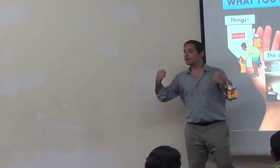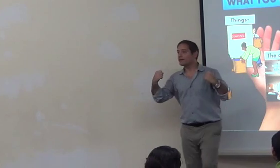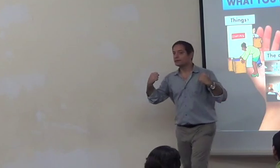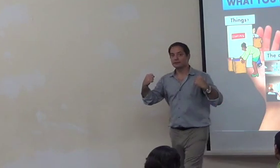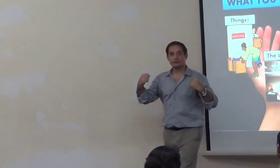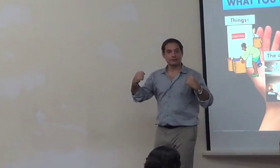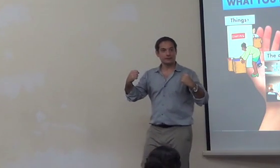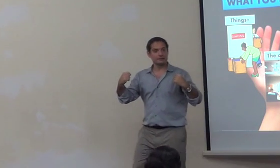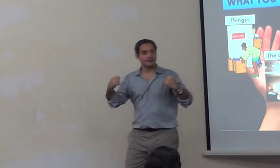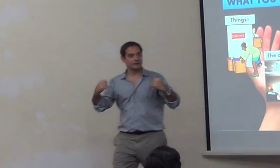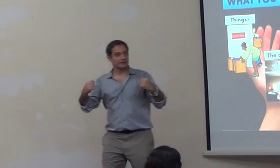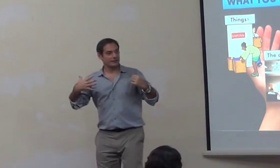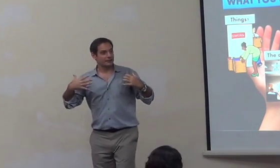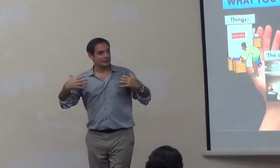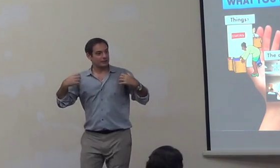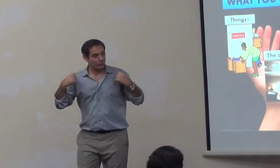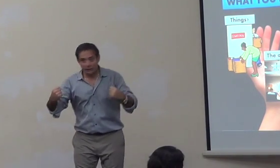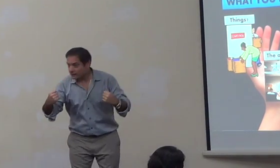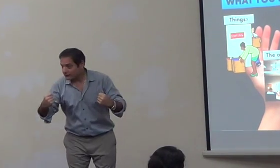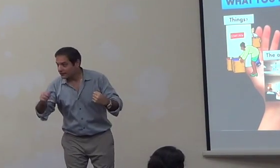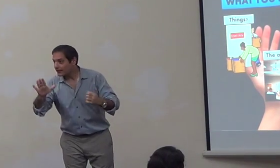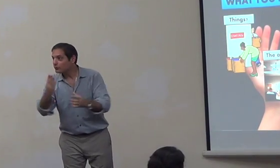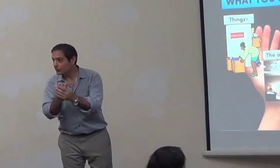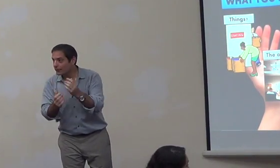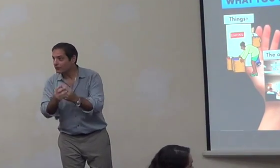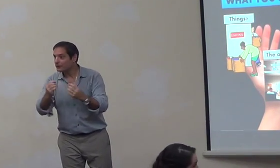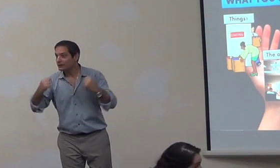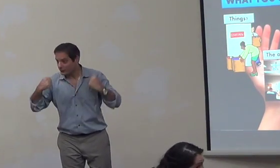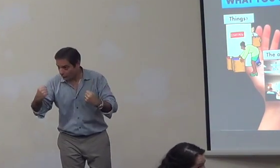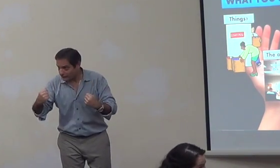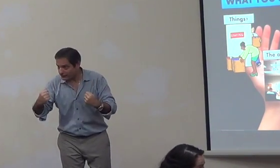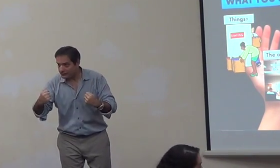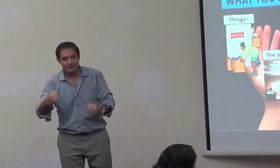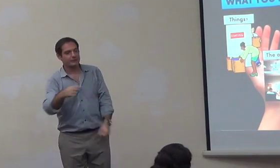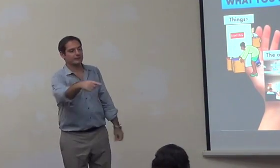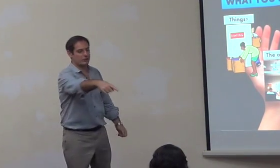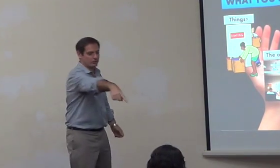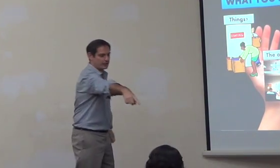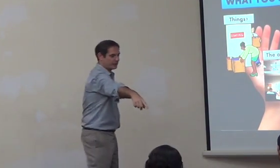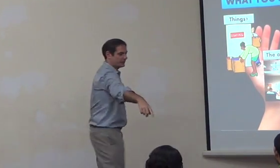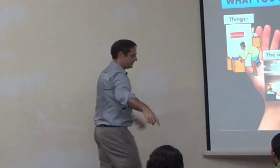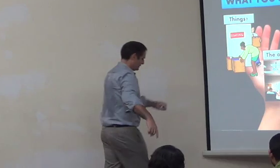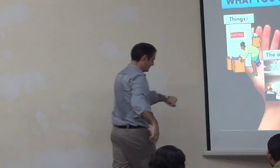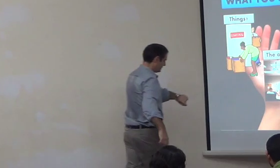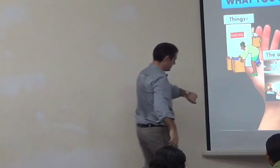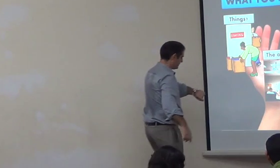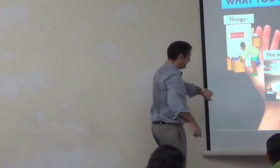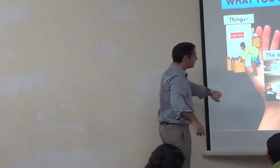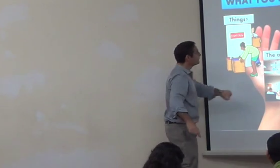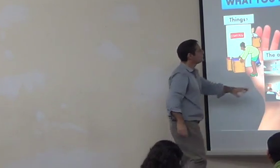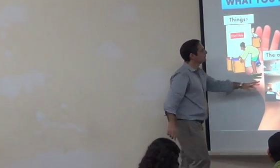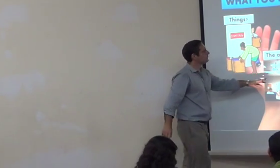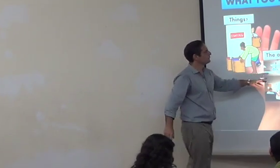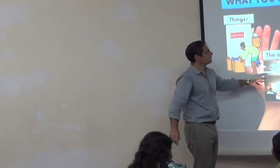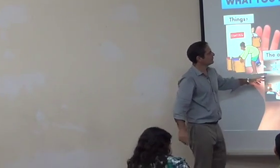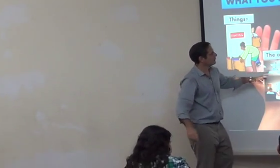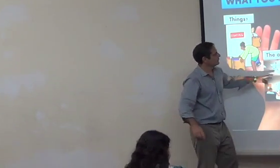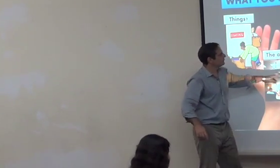¿Tienes fuerzas? ¿Tienes fuerzas en tus manos? ¿Tienes fuerzas? Del otro lado.